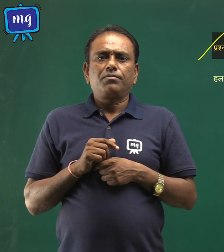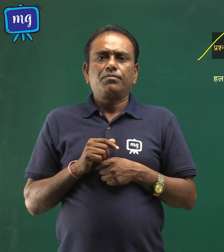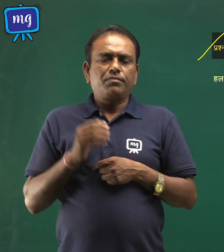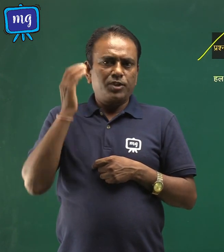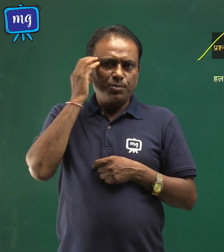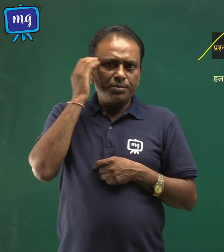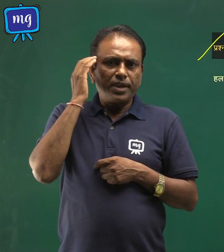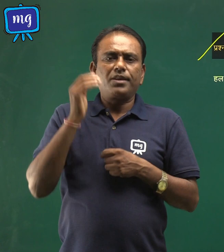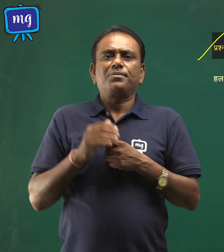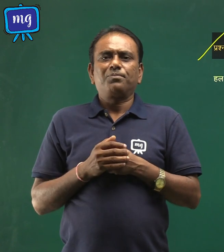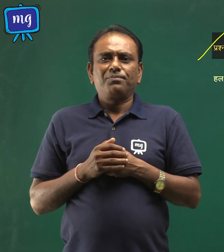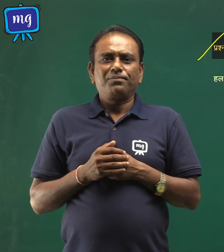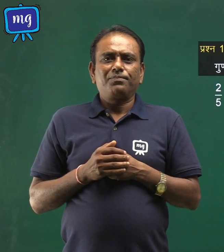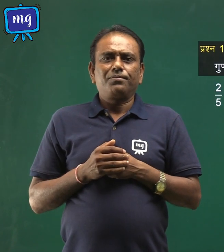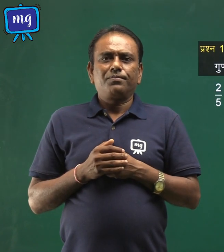समझ आ गया?